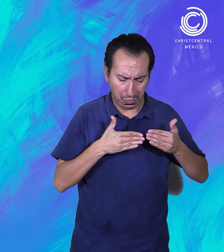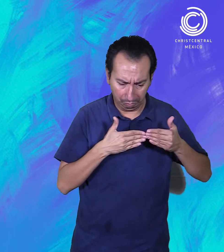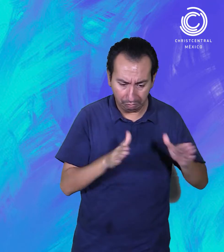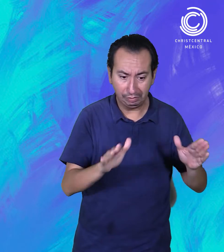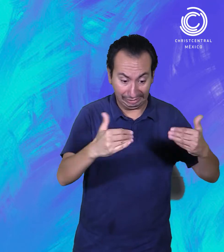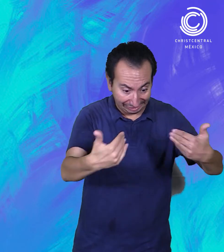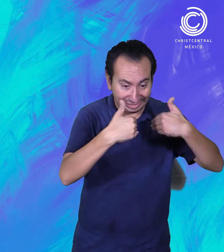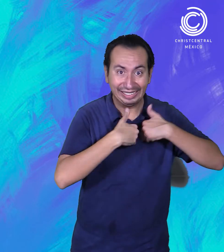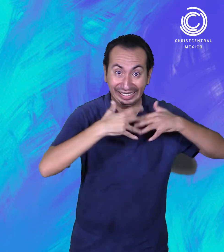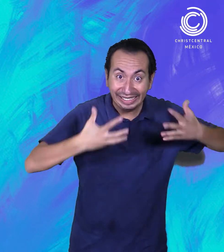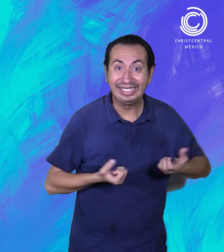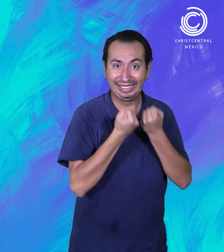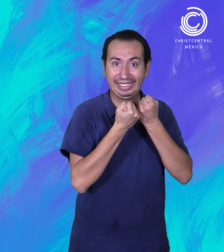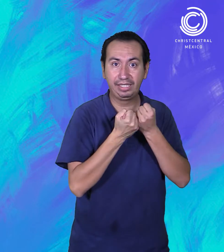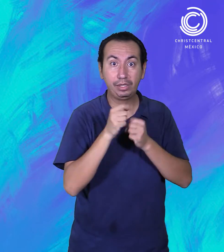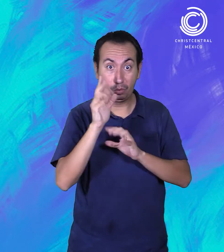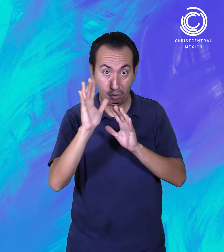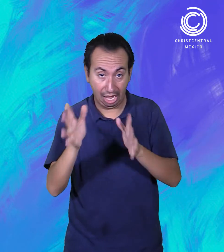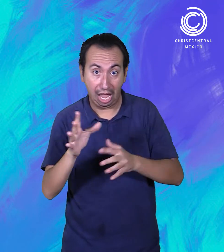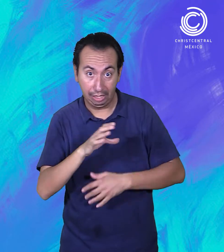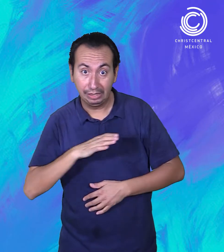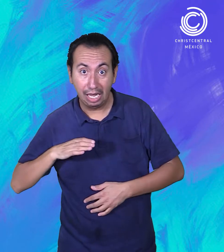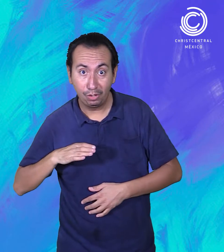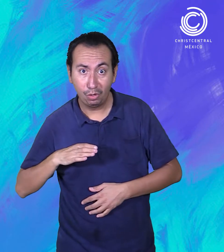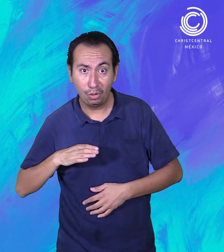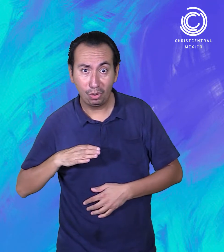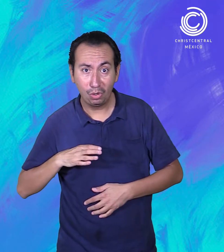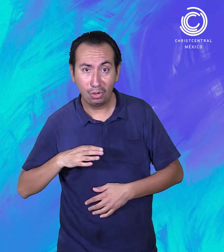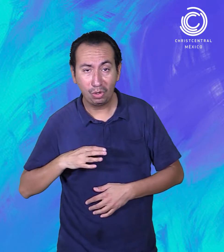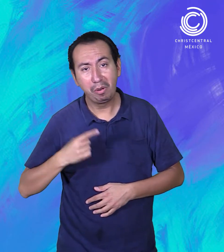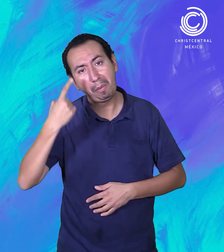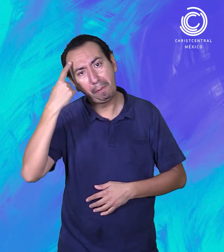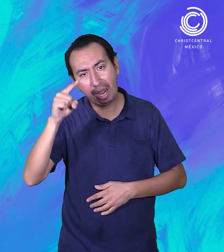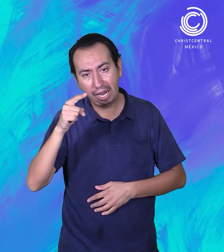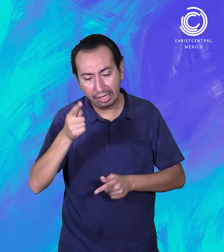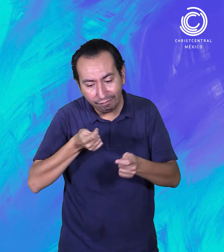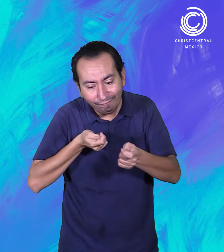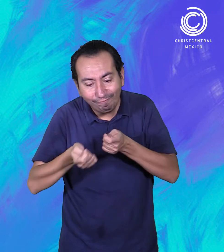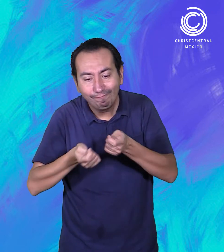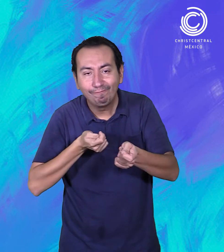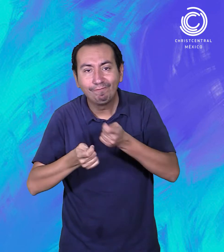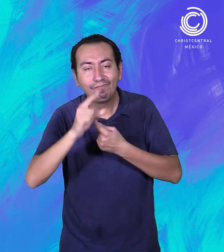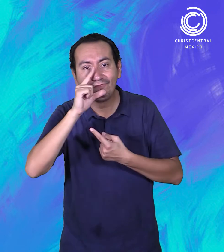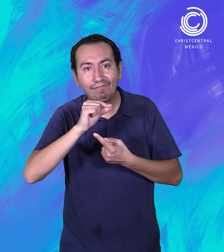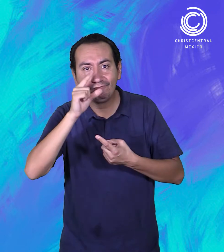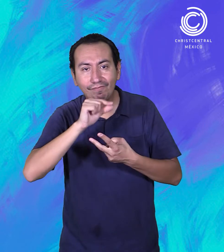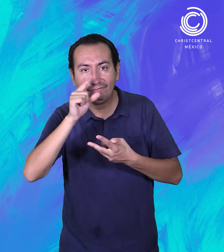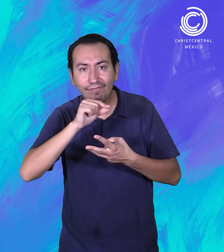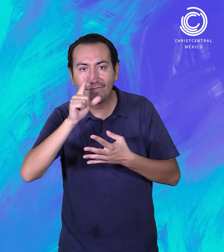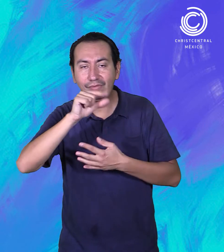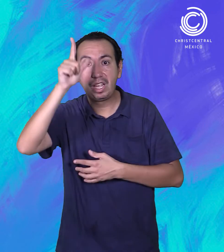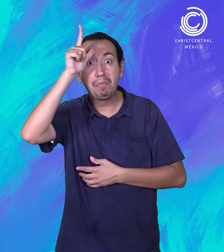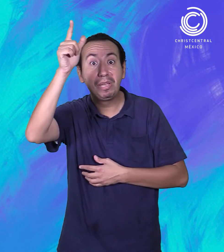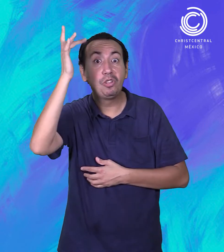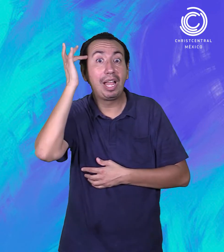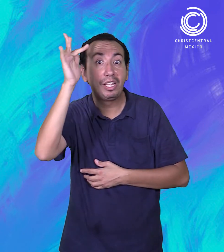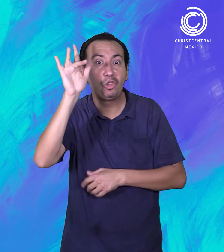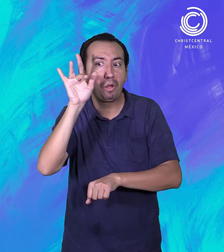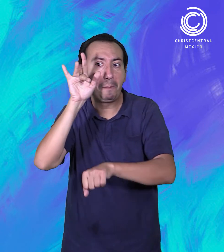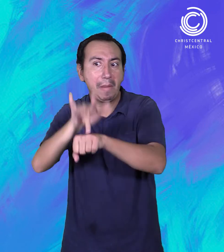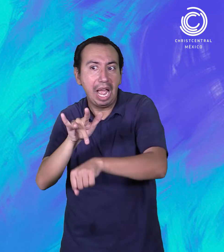para salvación. Si ya eres creyente, que abras tu corazón para hacer los ajustes que necesitas, porque el Espíritu Santo te